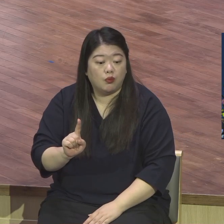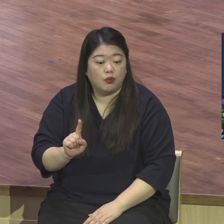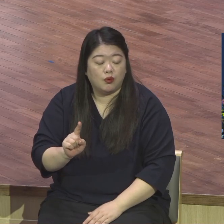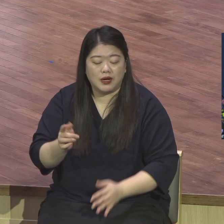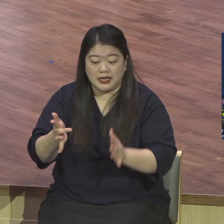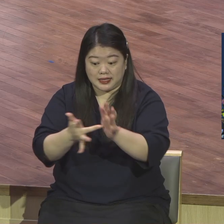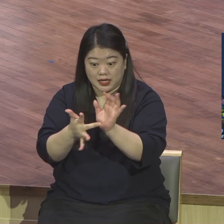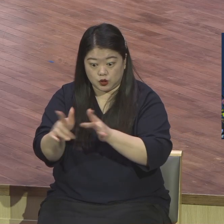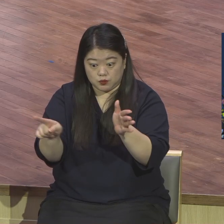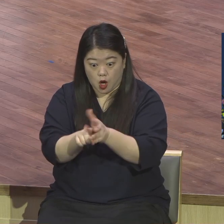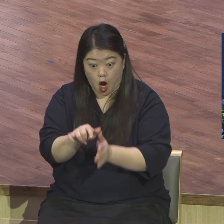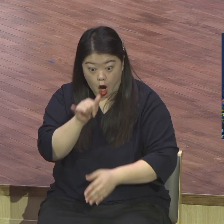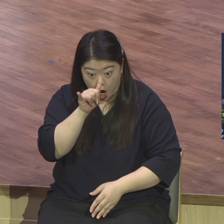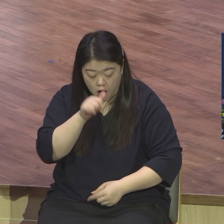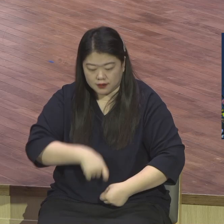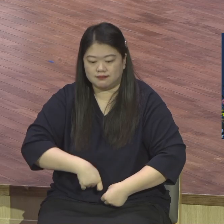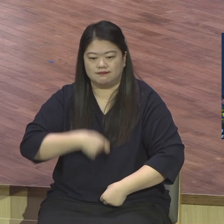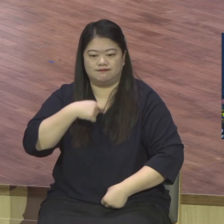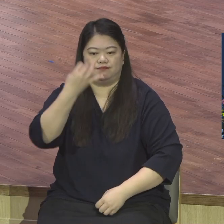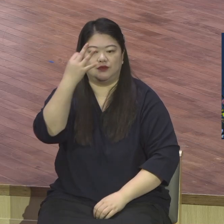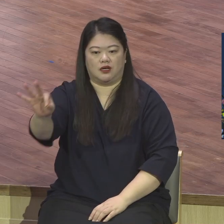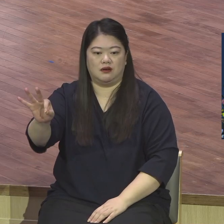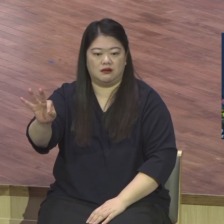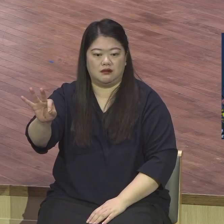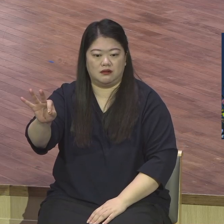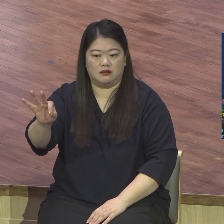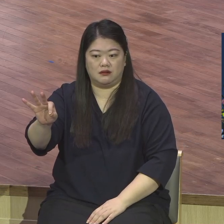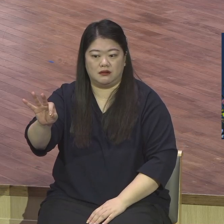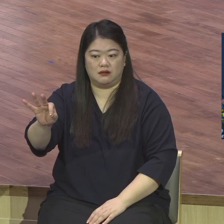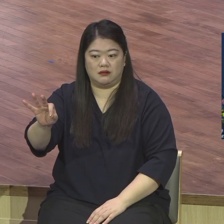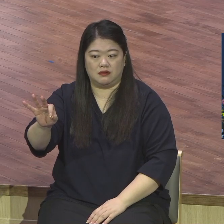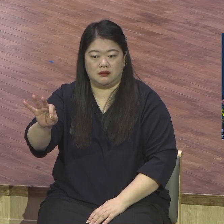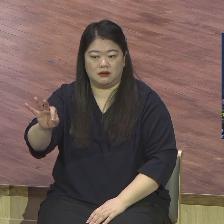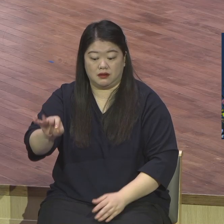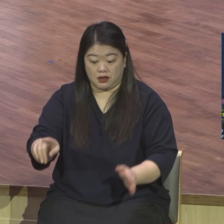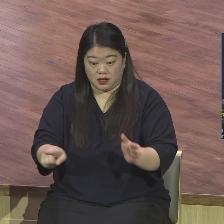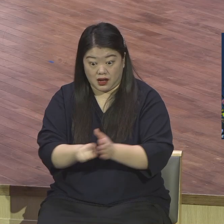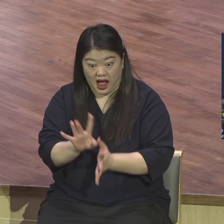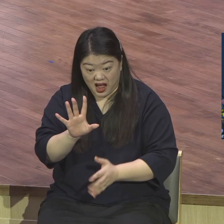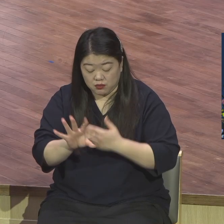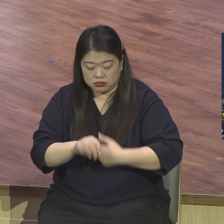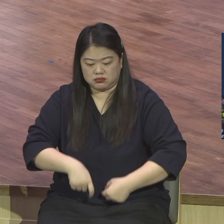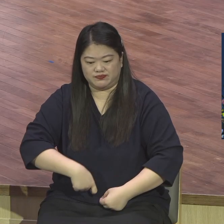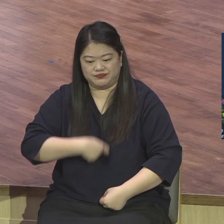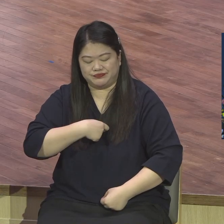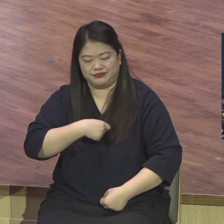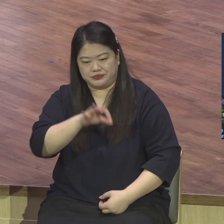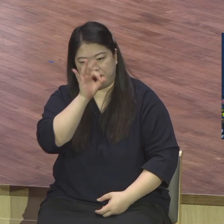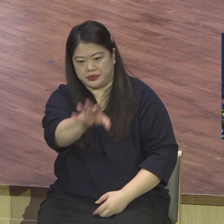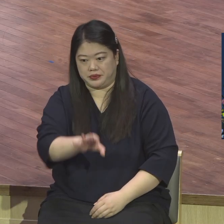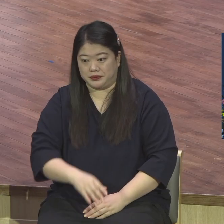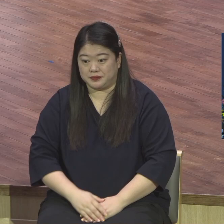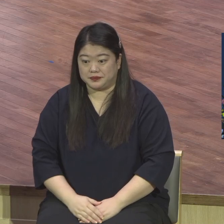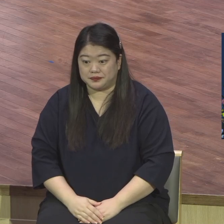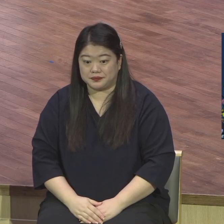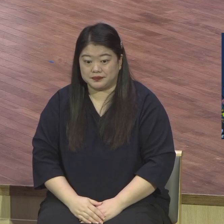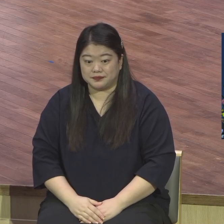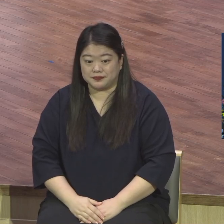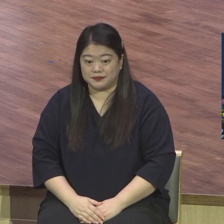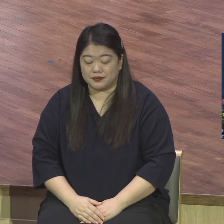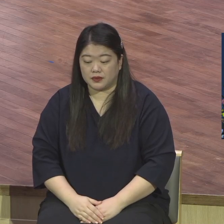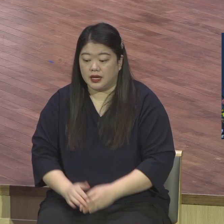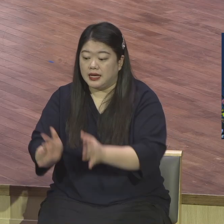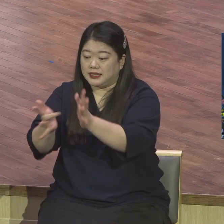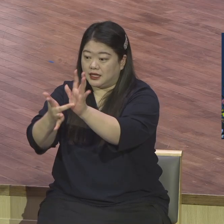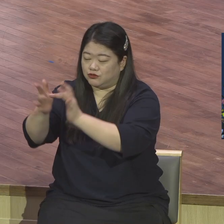예수 그리스도예요. 예수 그리스도예요. 그리스도 예수 안에 우리를 살리신 모든